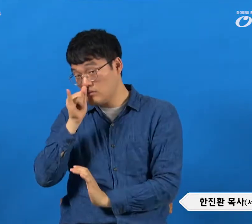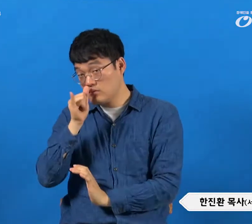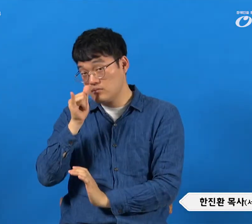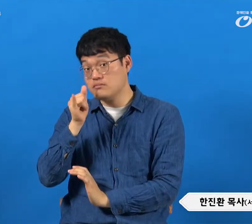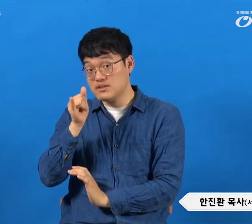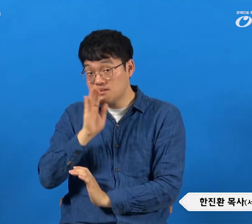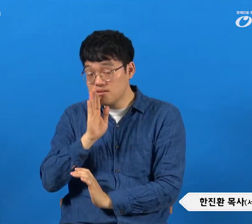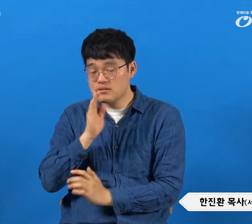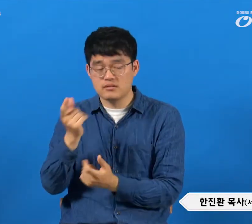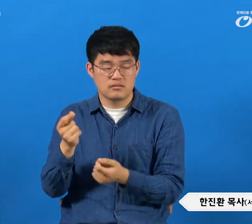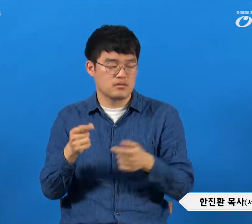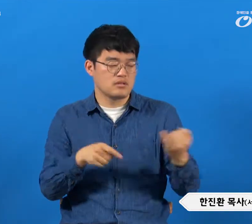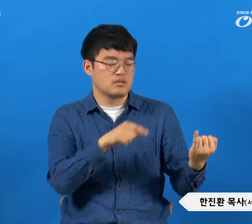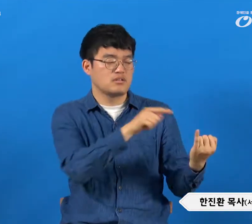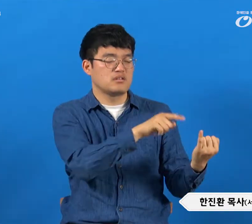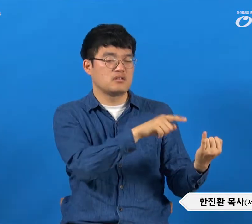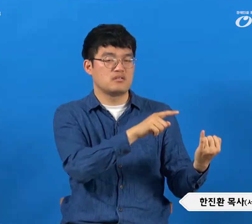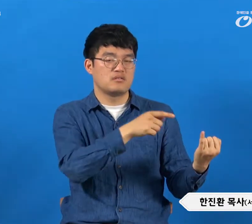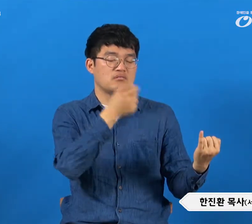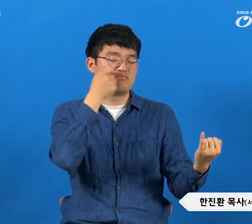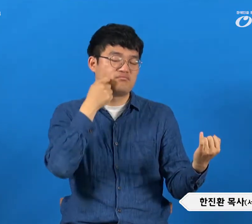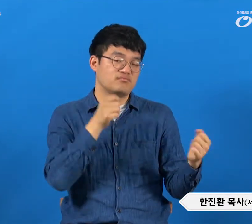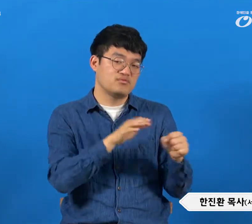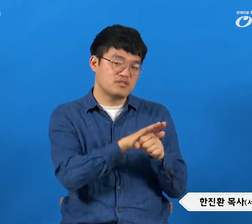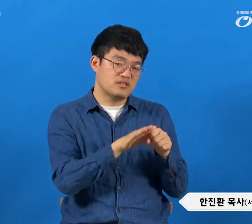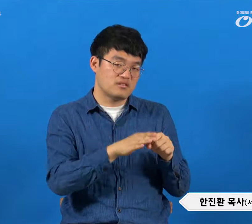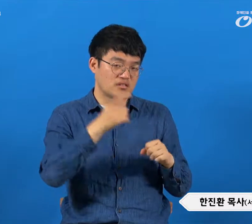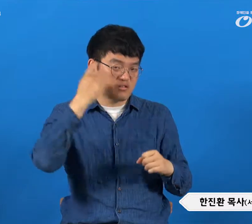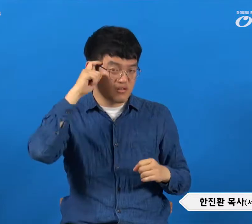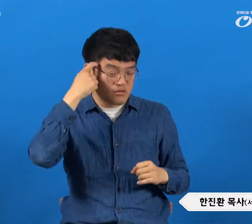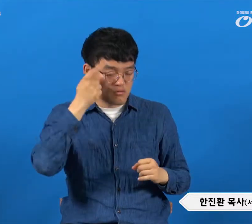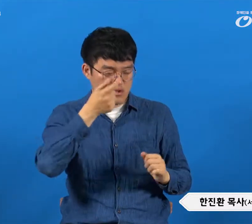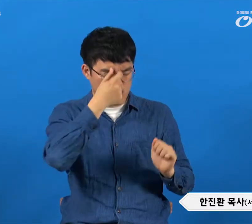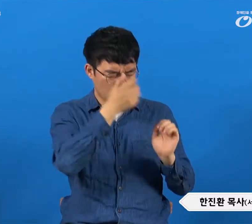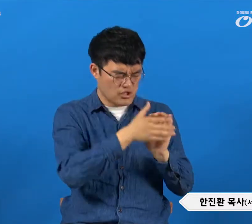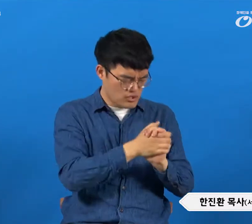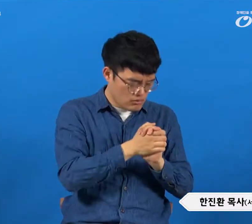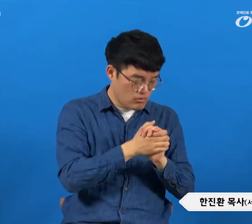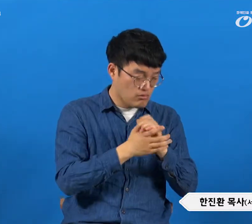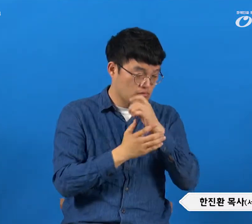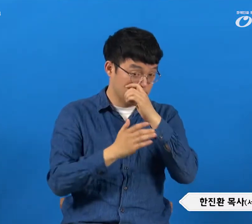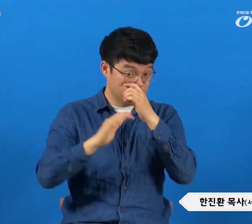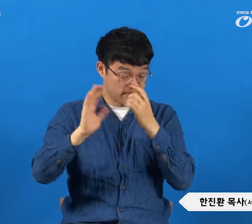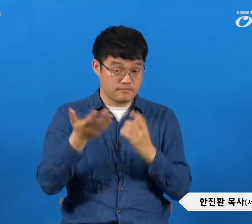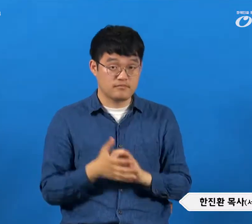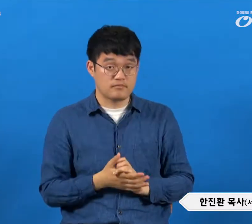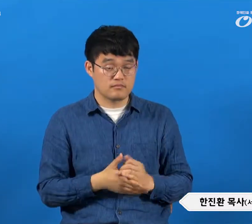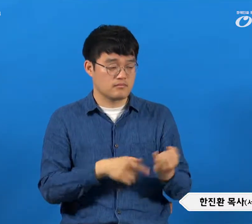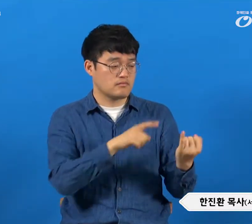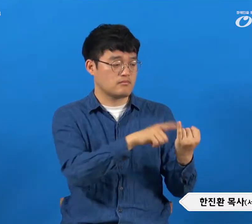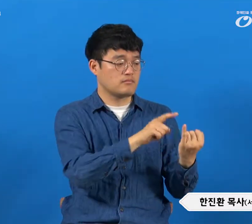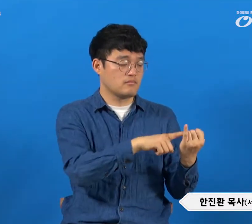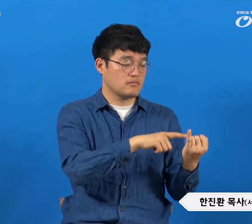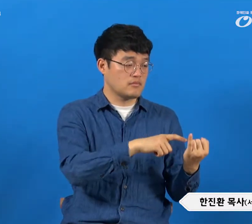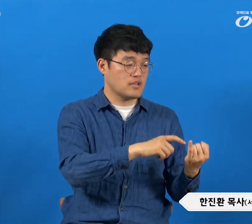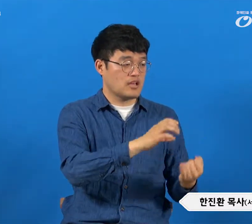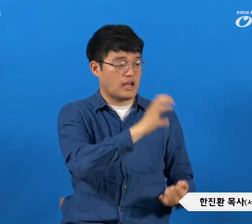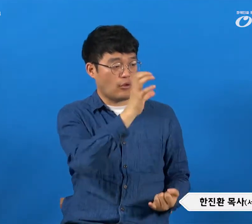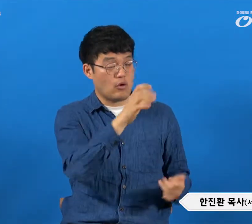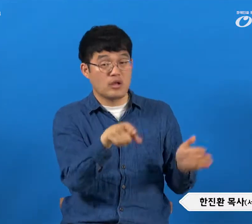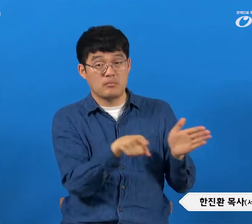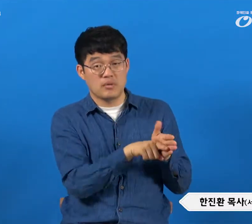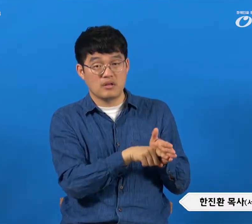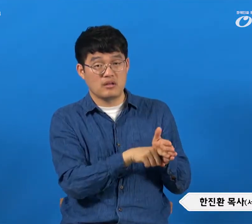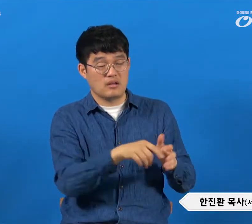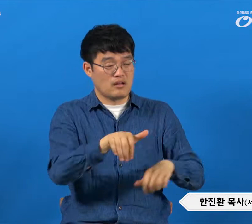불쌍히 여기고 기도해야 됩니다. 그 결박에서 헤어날 수 있도록. 가톨릭 학교 쭉 다녔는데 무슨 말씀을